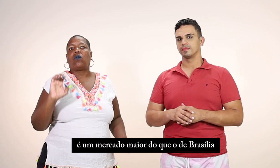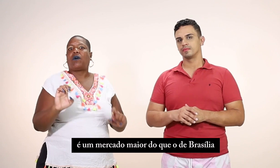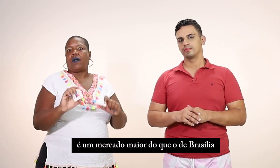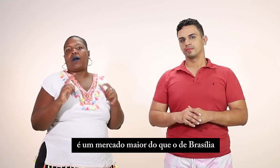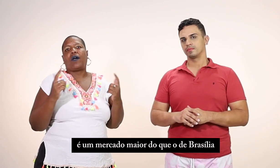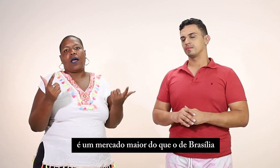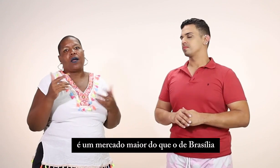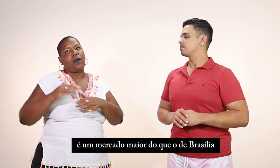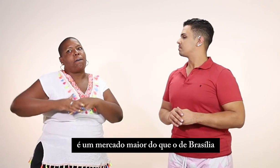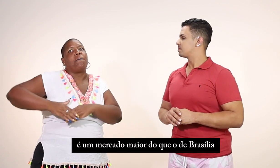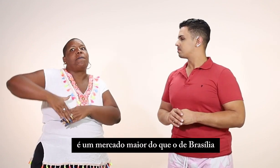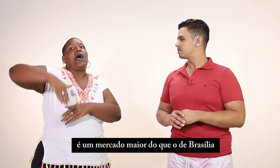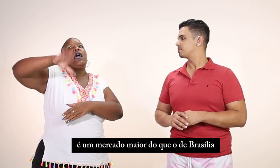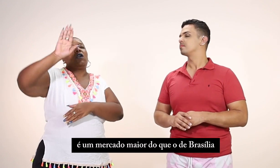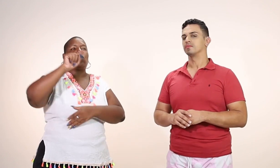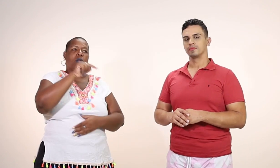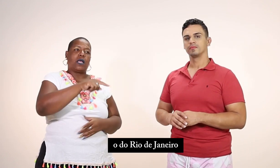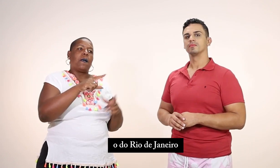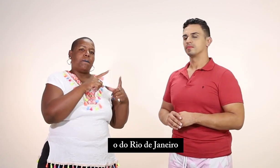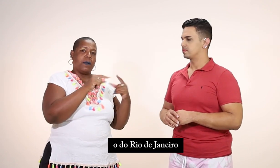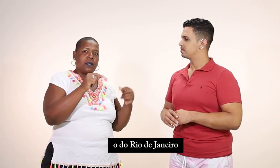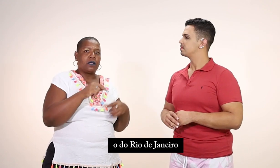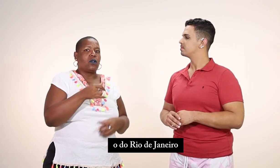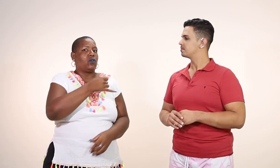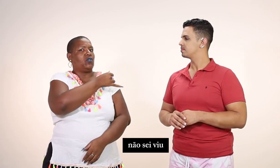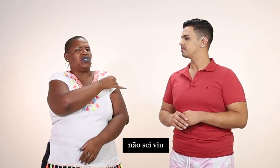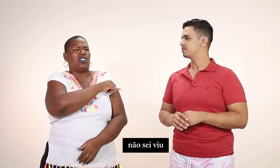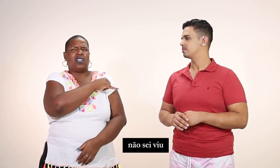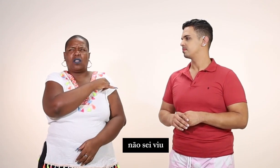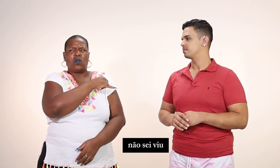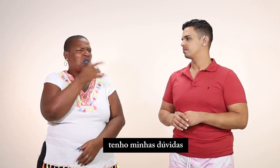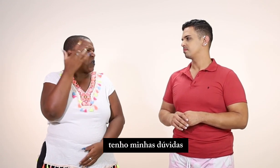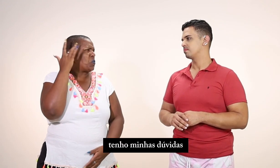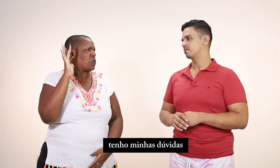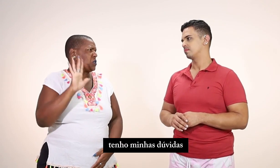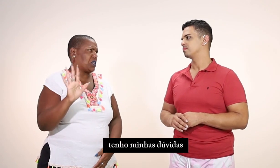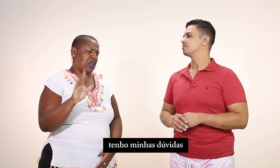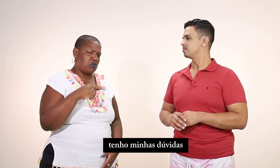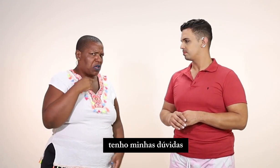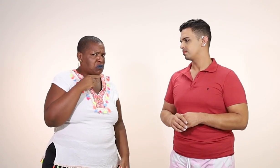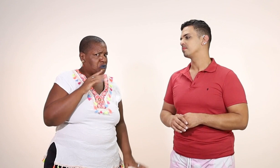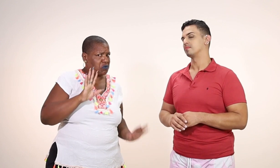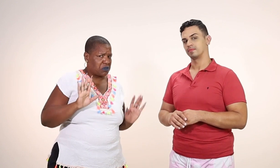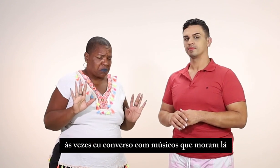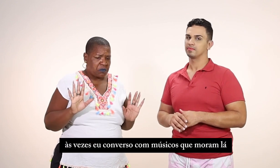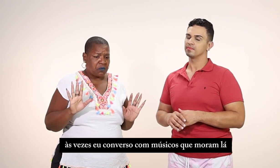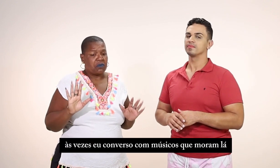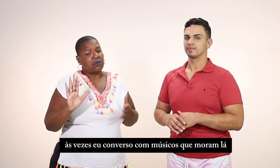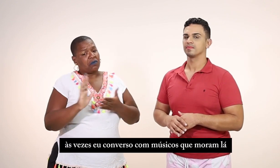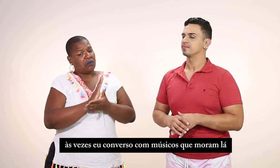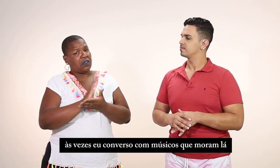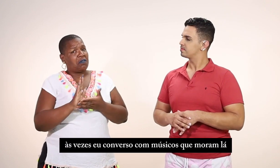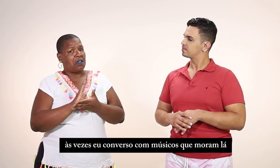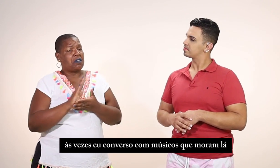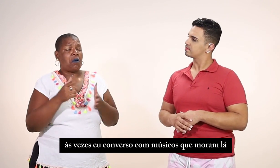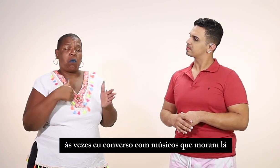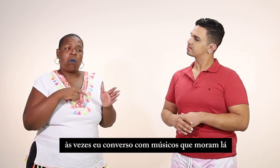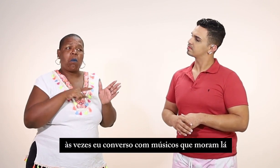mercado maior do que o de Brasília. O do Rio de Janeiro eu não sei, viu? Tenho minhas dúvidas. Às vezes eu converso com músicos que